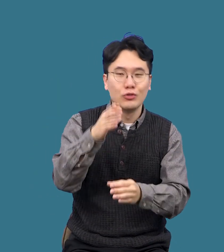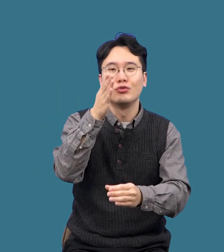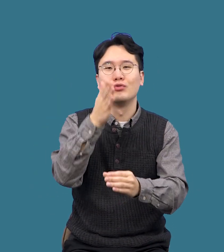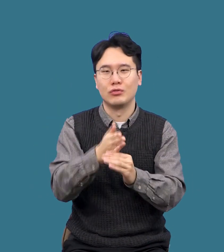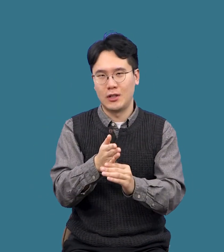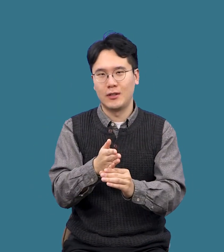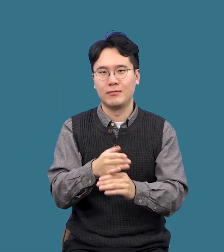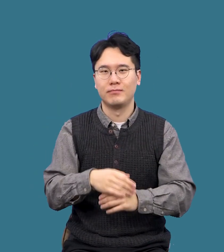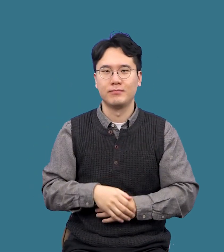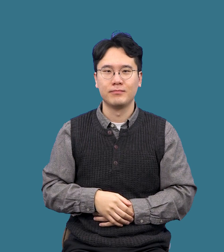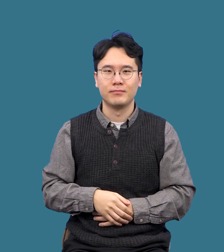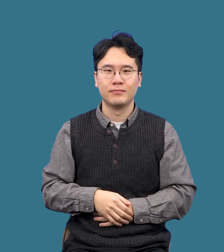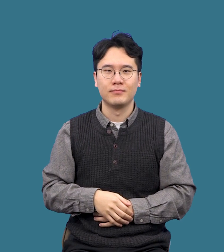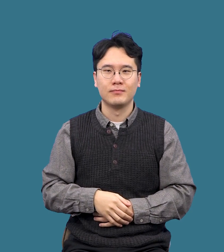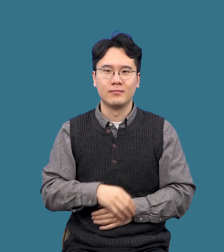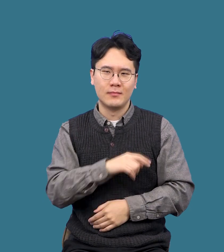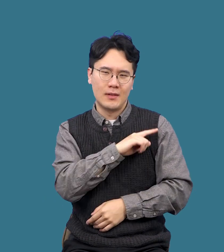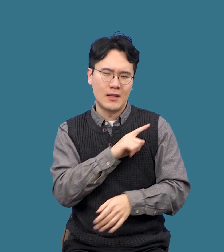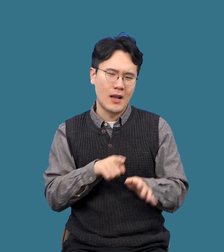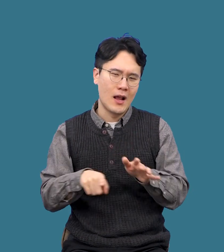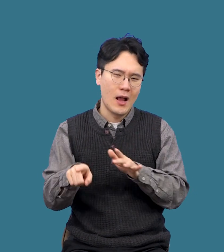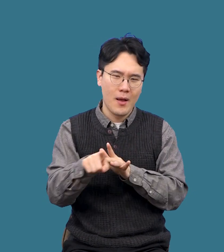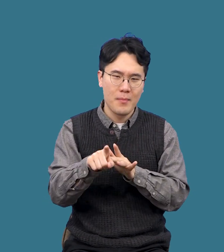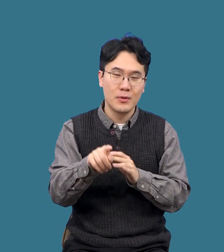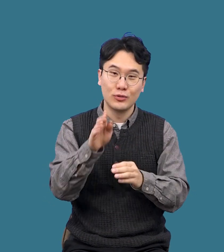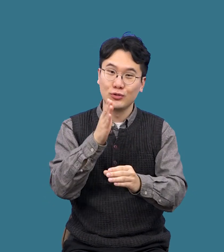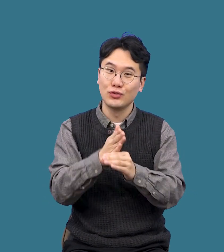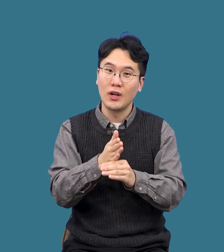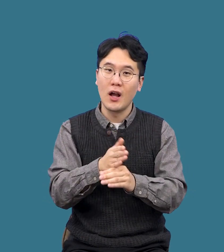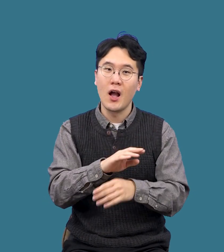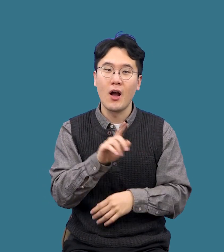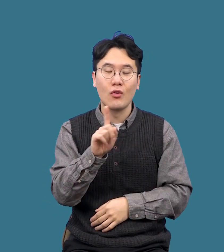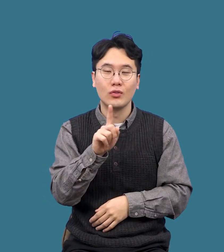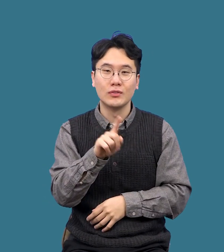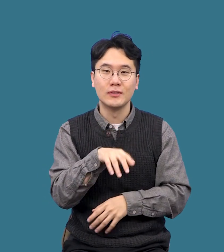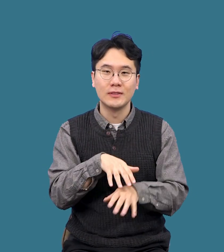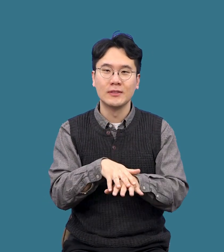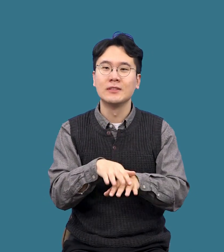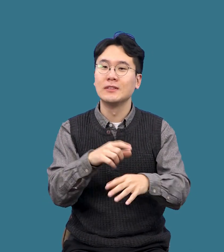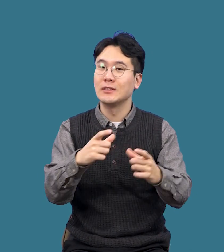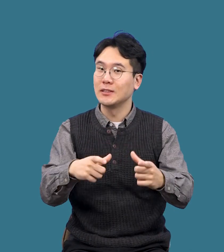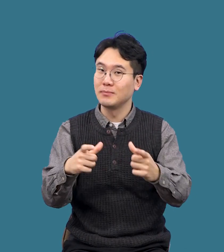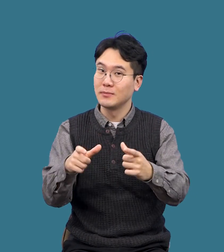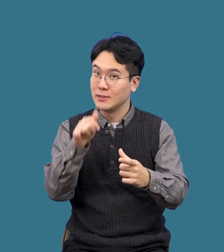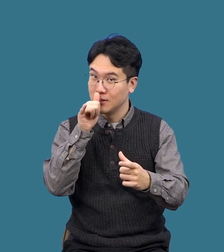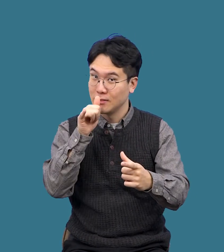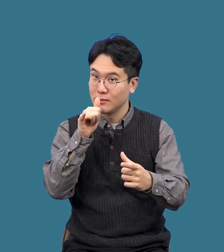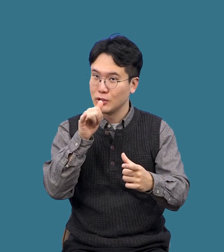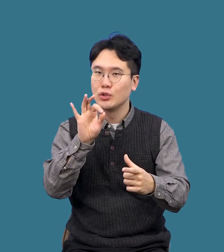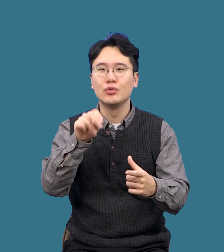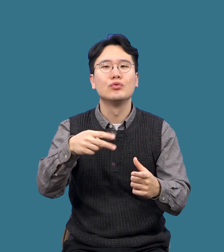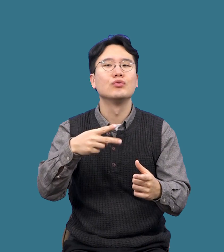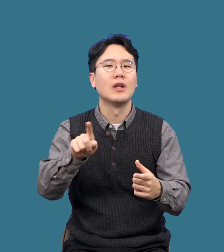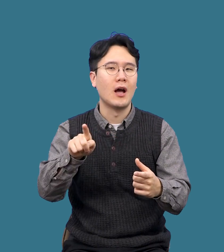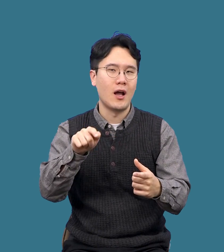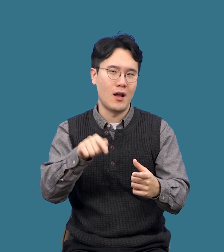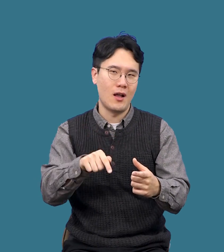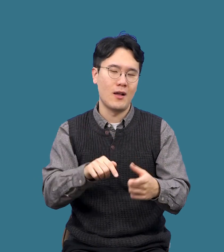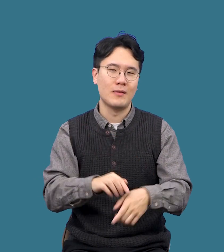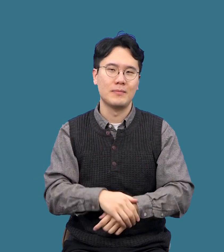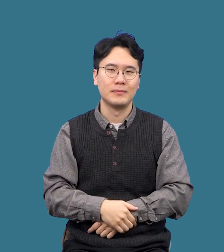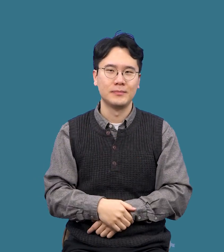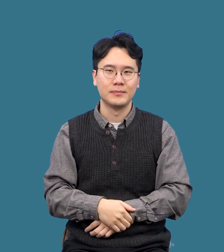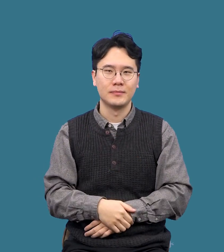동쪽 맨 앞에 어떤 지파가 있어요? 유다 지파가 있죠. 거기 보면 유다